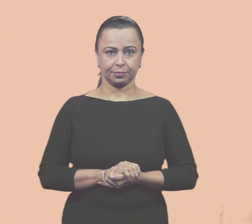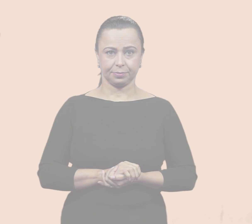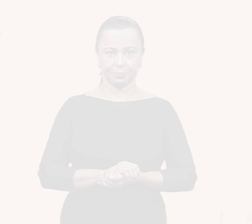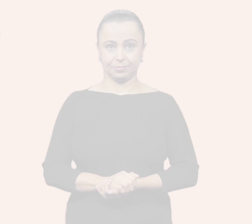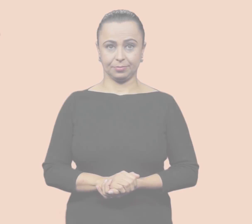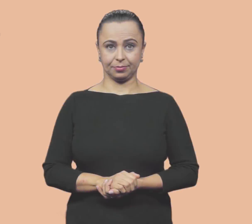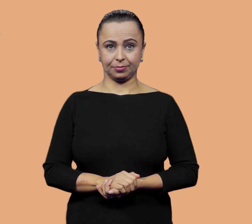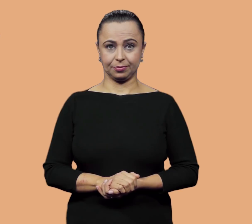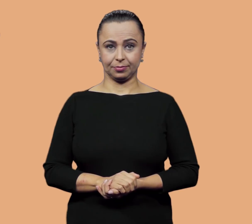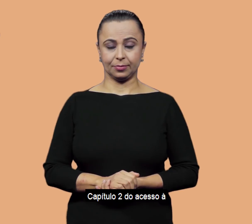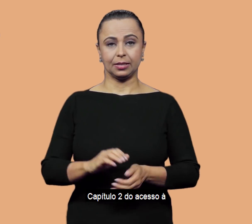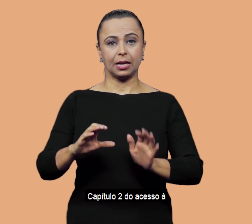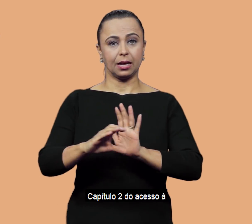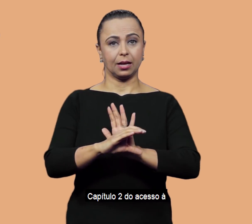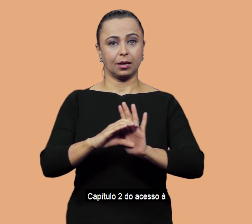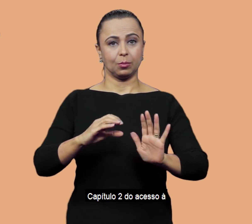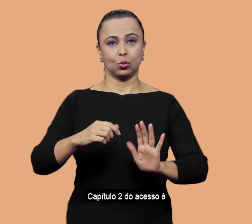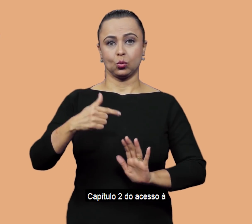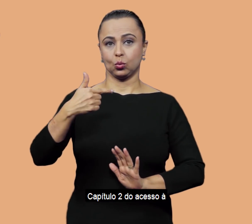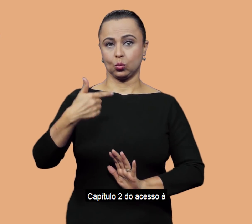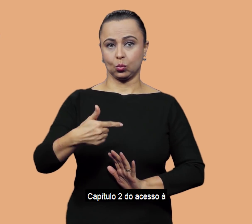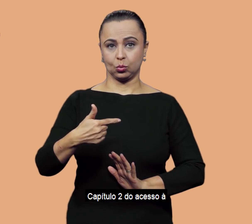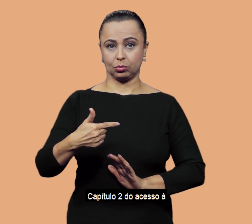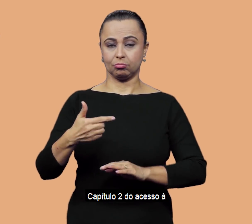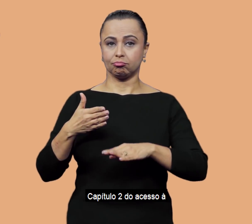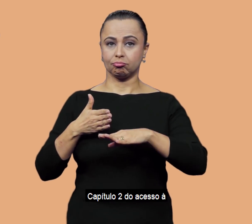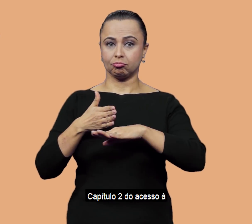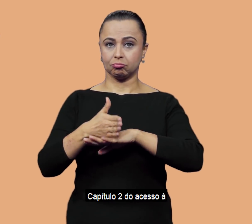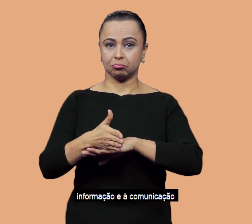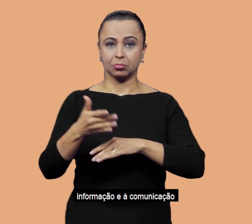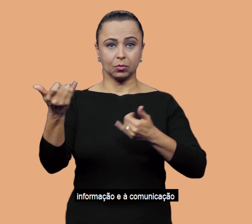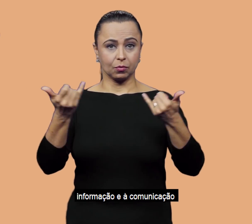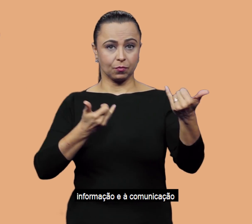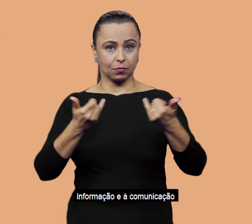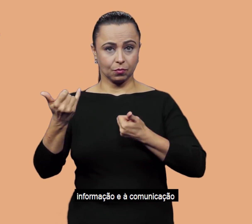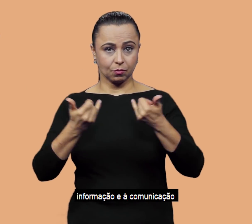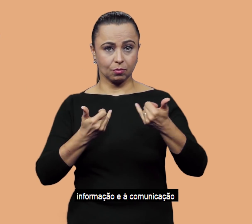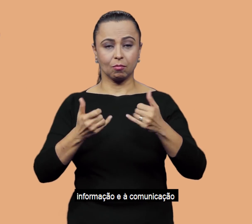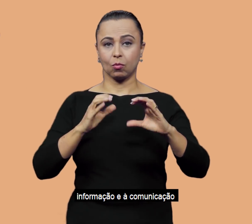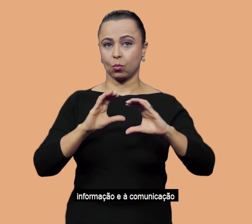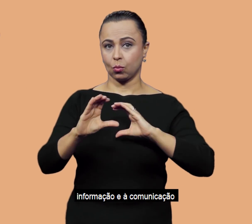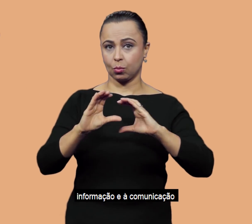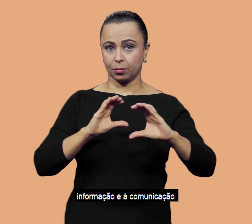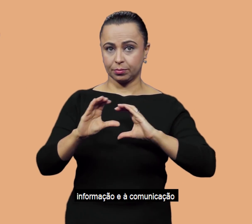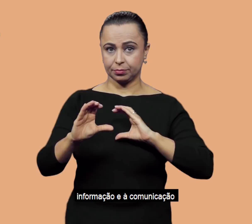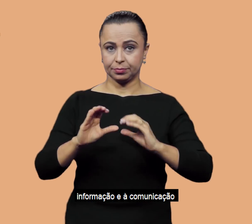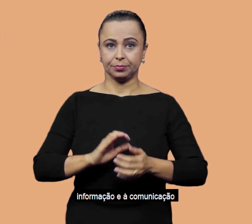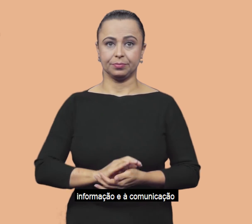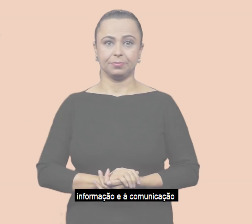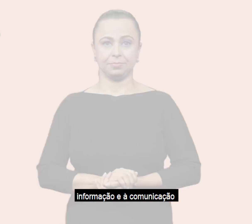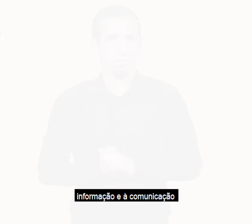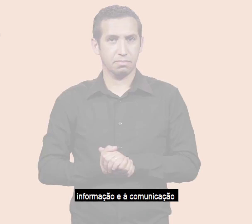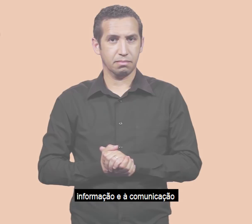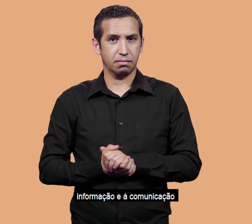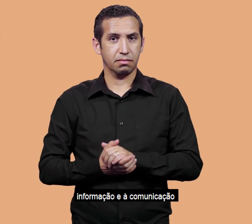capítulo 2 do acesso à informação e à comunicação artigos